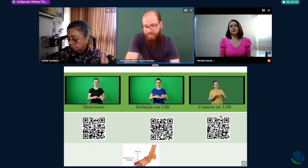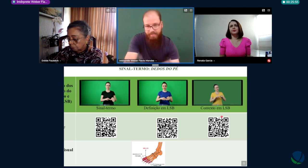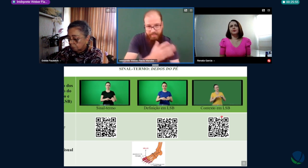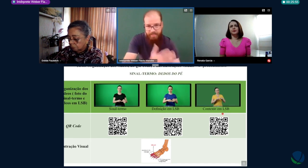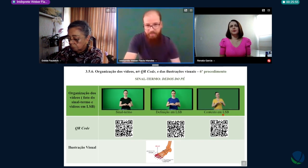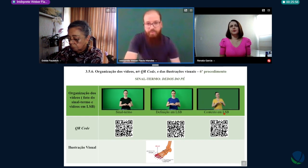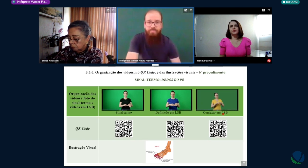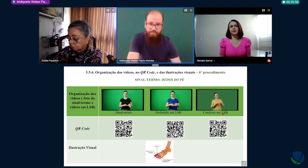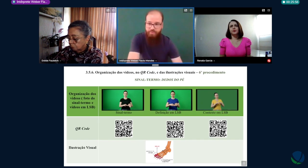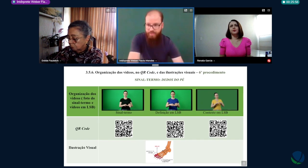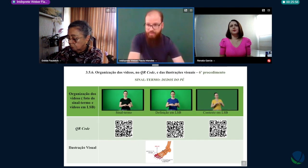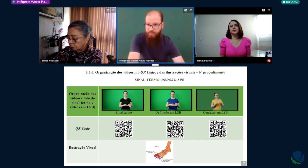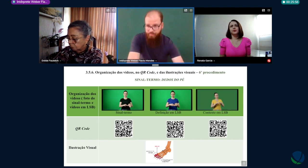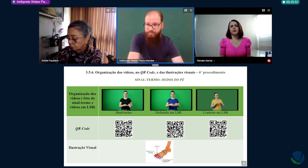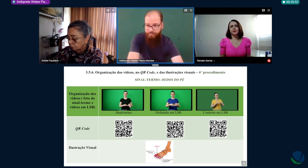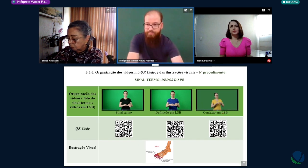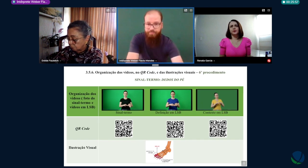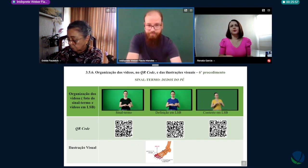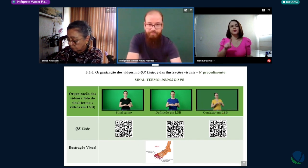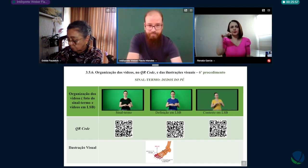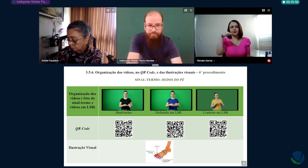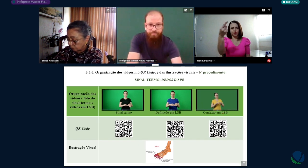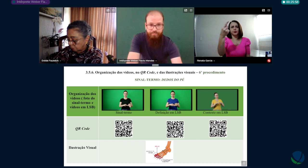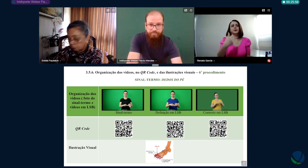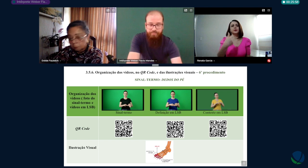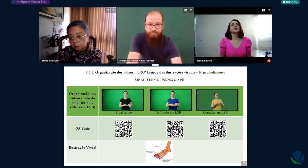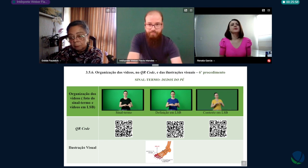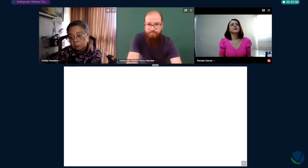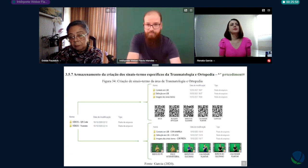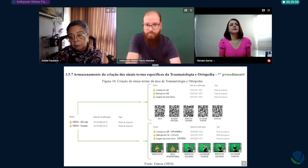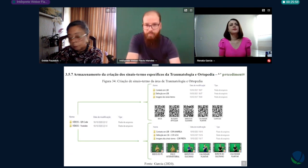seja mais acessível possível.